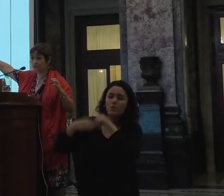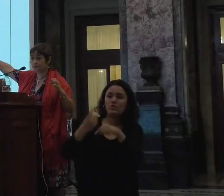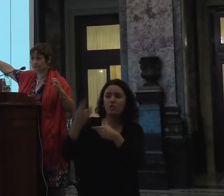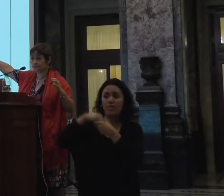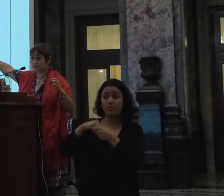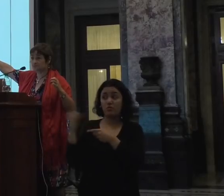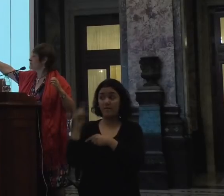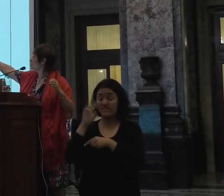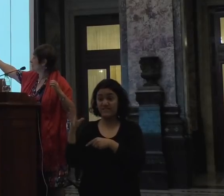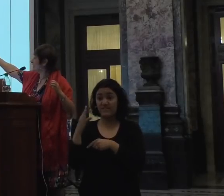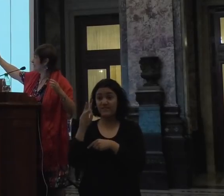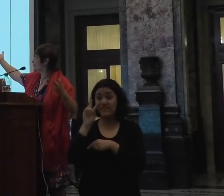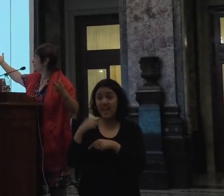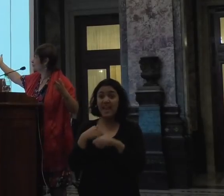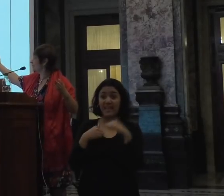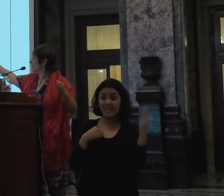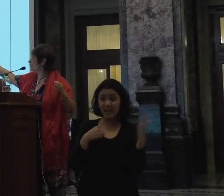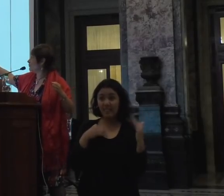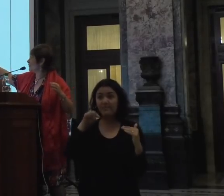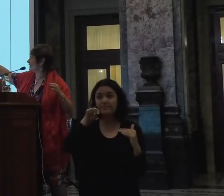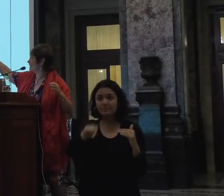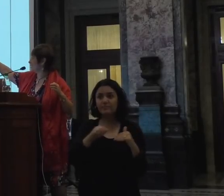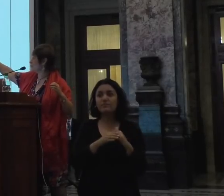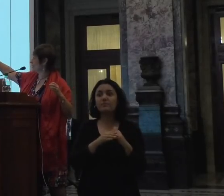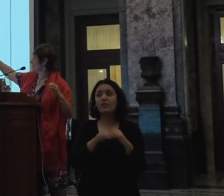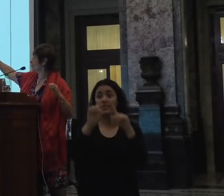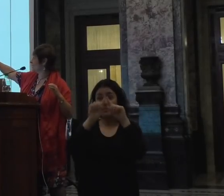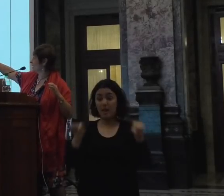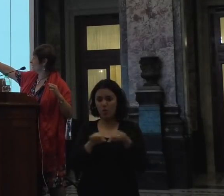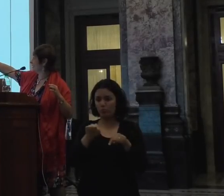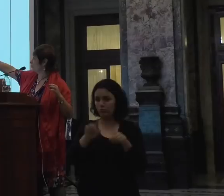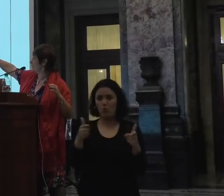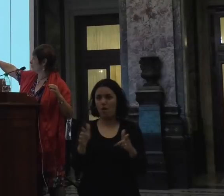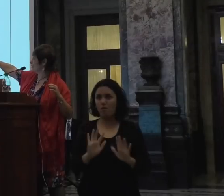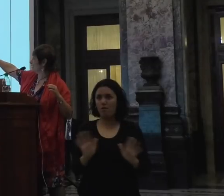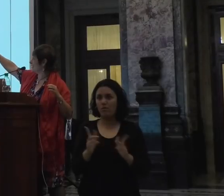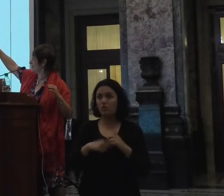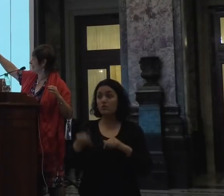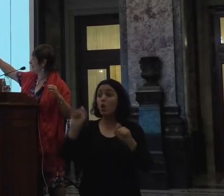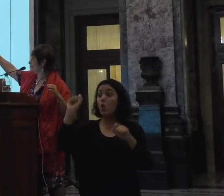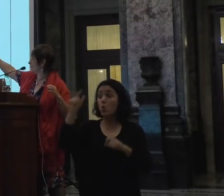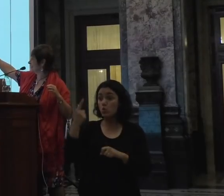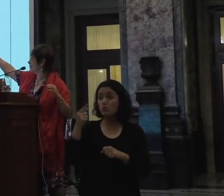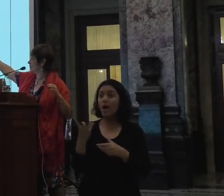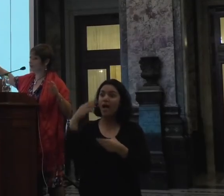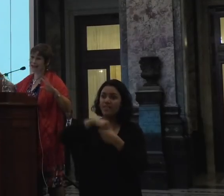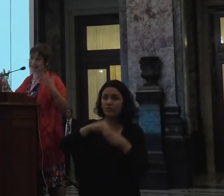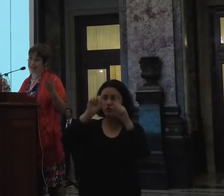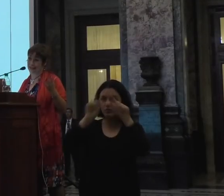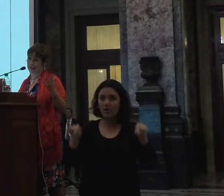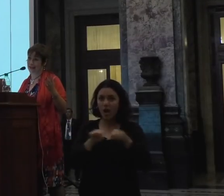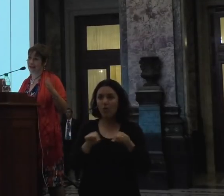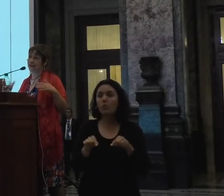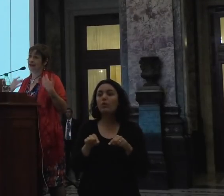triángulo? Bueno, en realidad no hay ningún triángulo porque les podría demostrar que la luminosidad de adentro del triángulo y de afuera